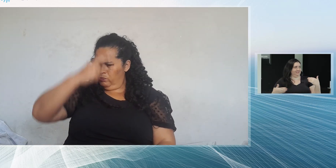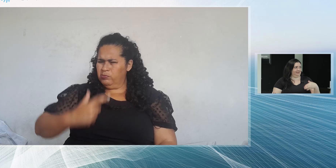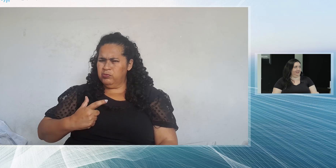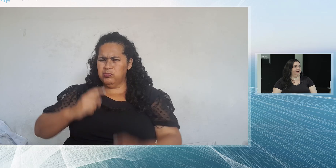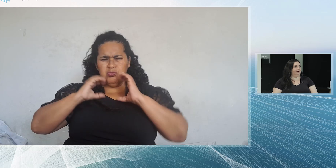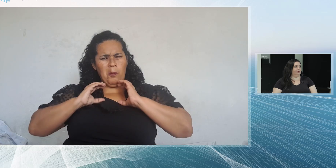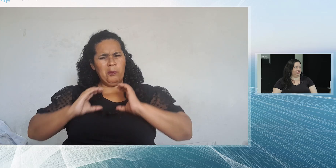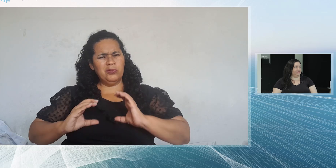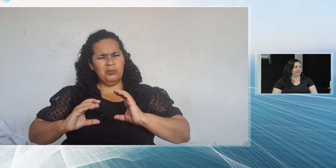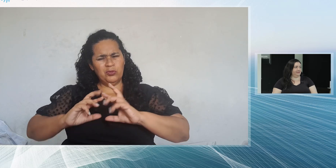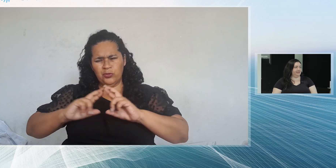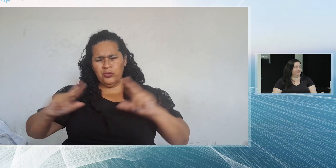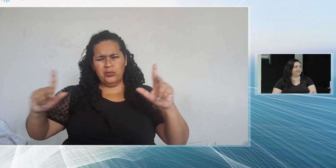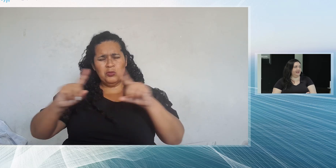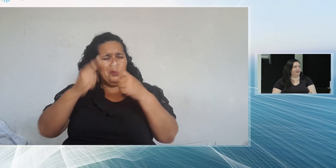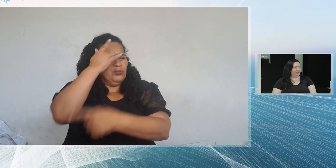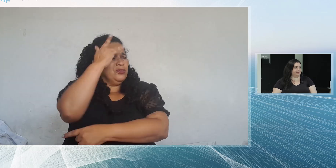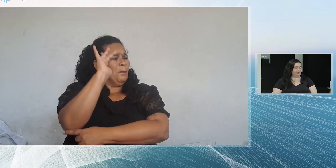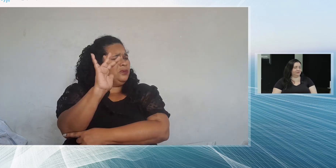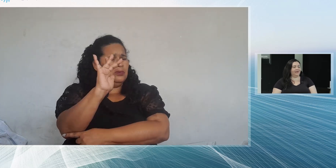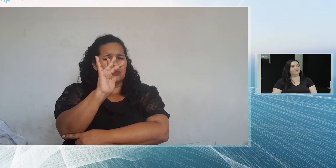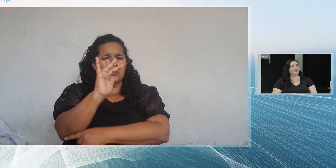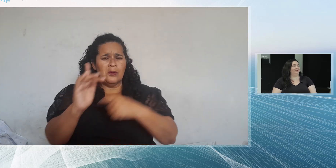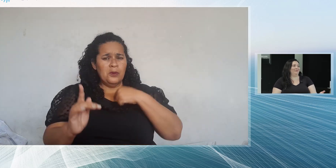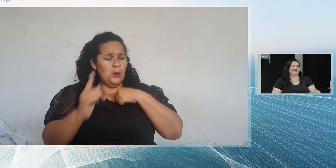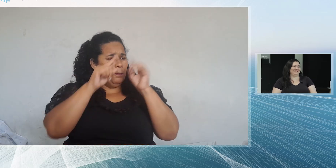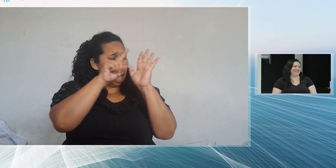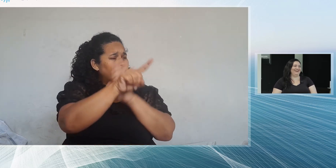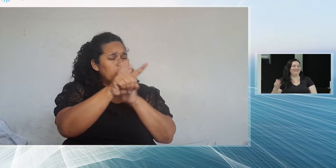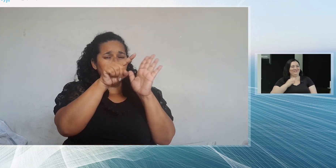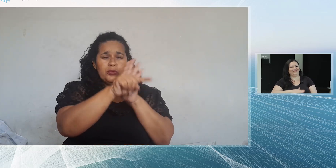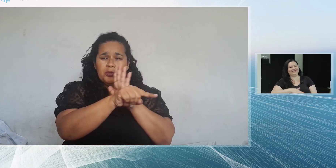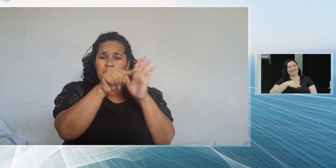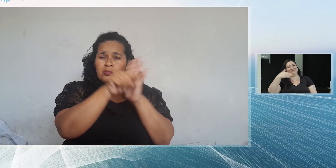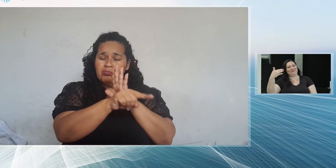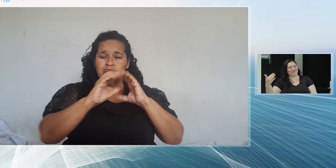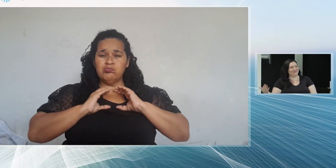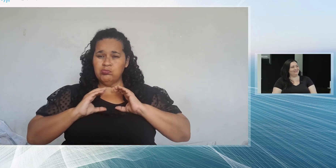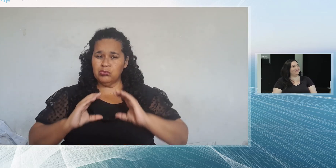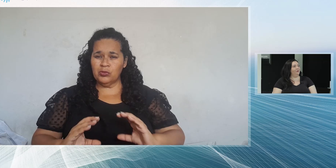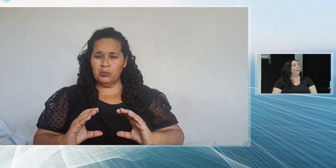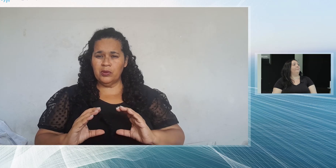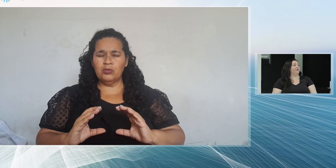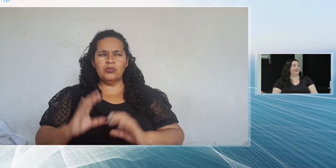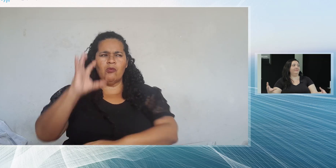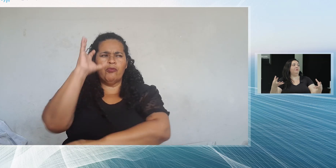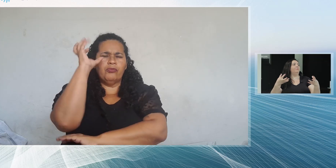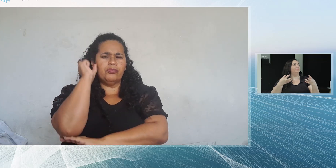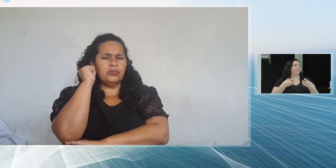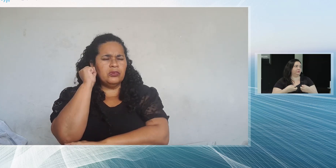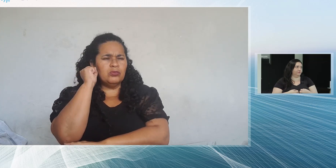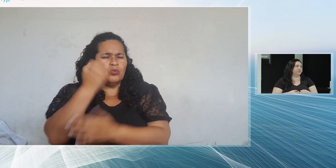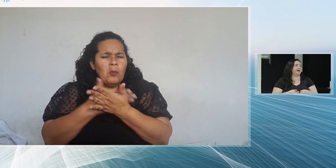que já seria onde ele iria iniciar a aplicação de testes, eu não pude iniciar. Eu tive de deixar para mais uma sessão, porque ela